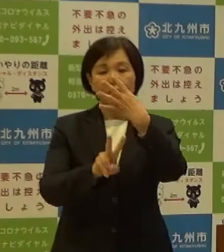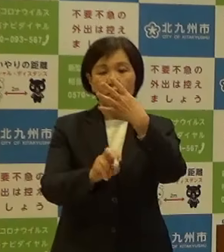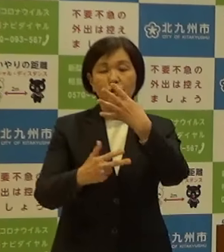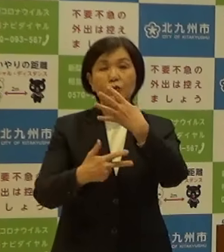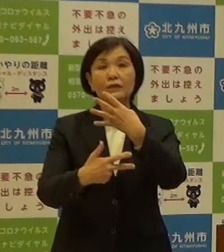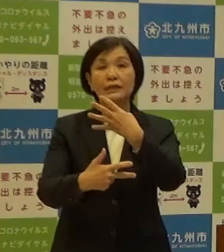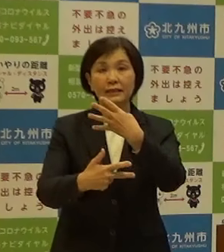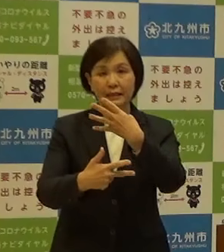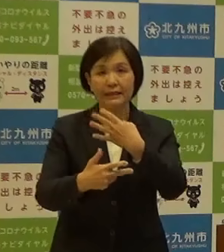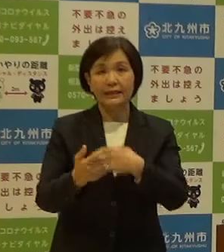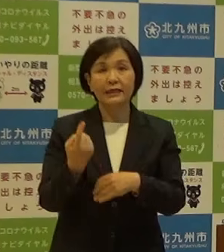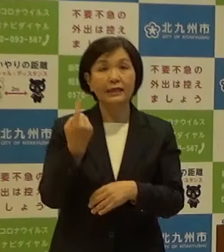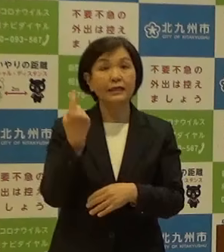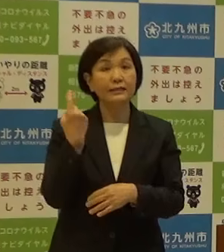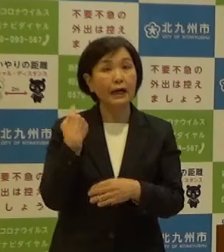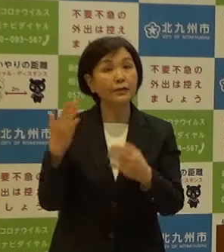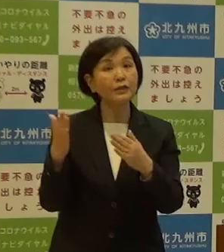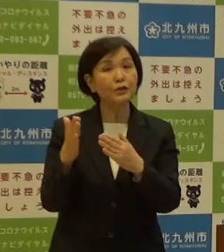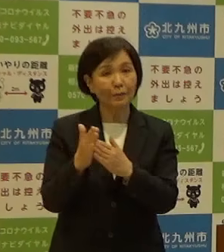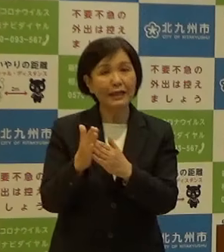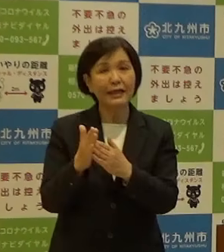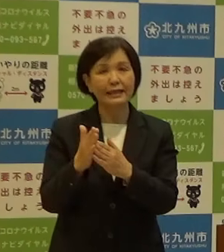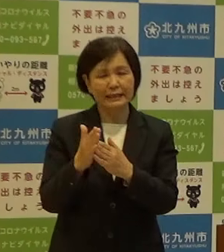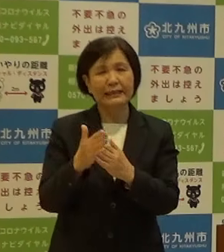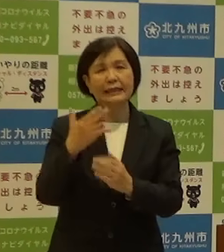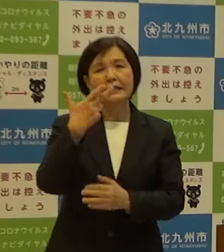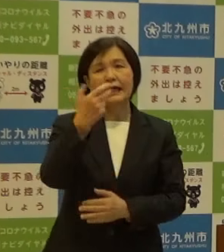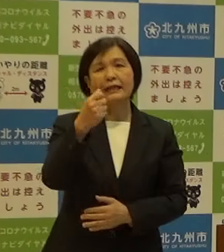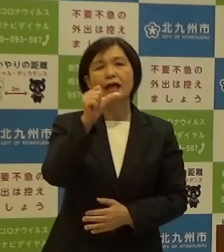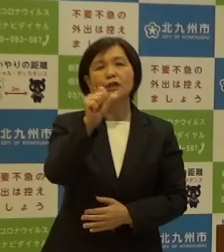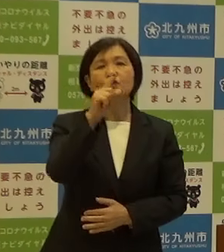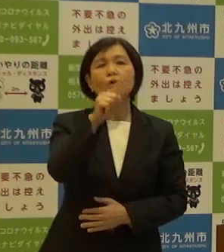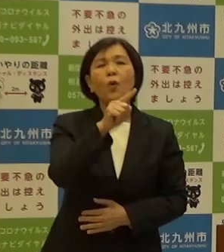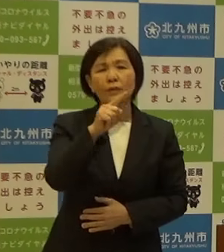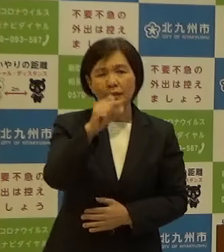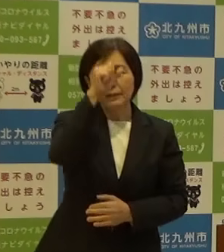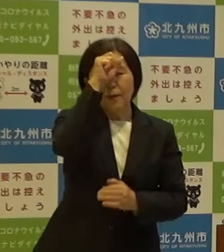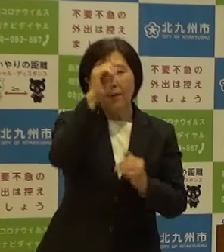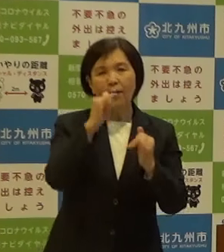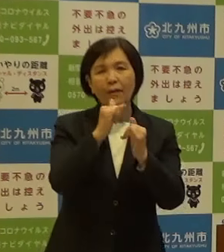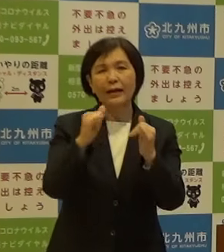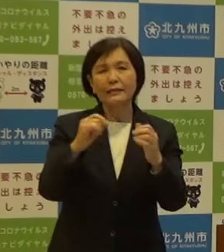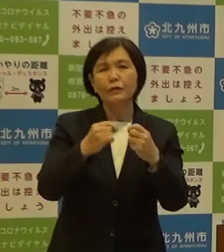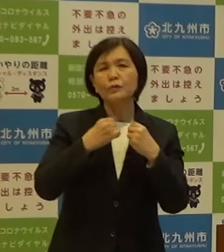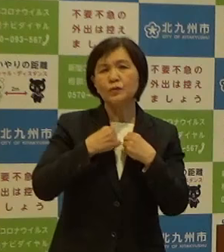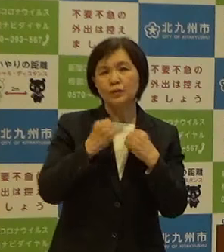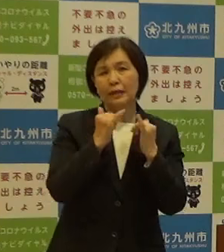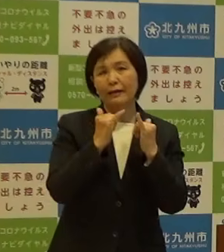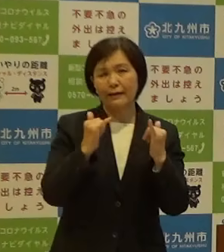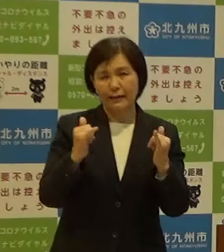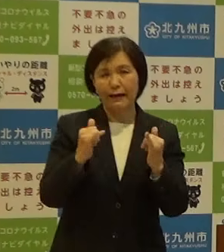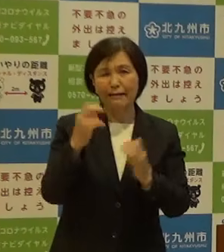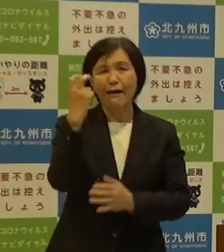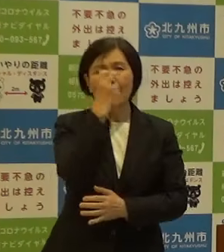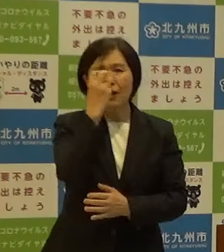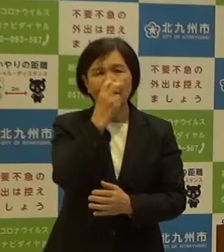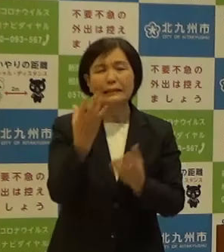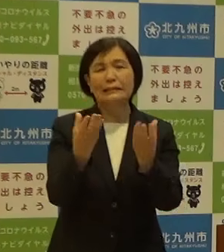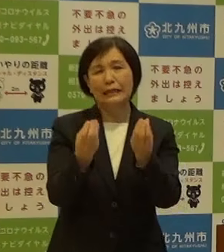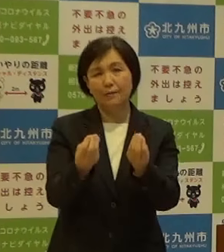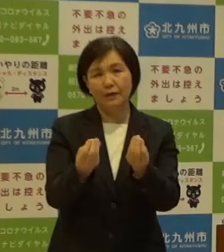日昨日までに75例の陽性の発生が確認されております